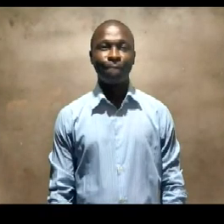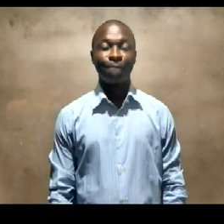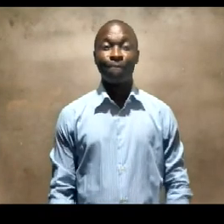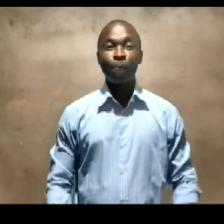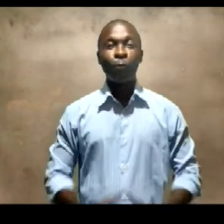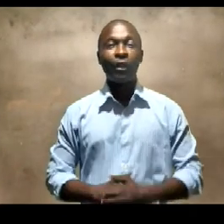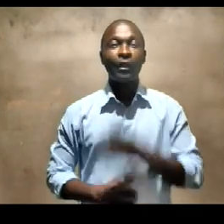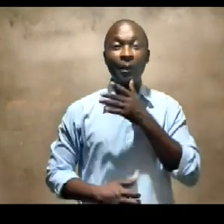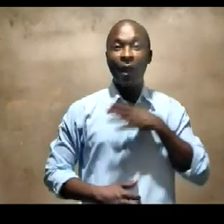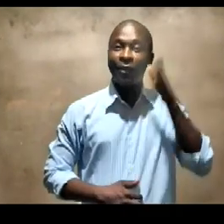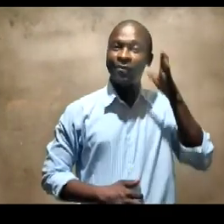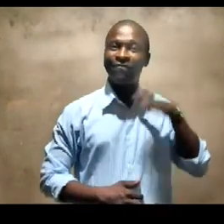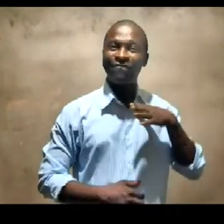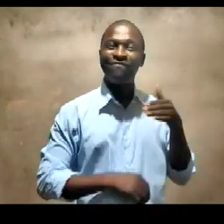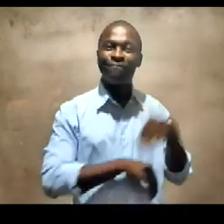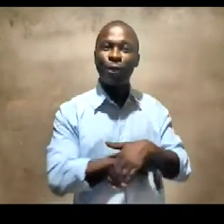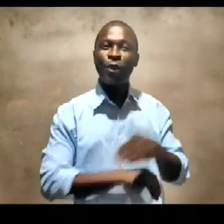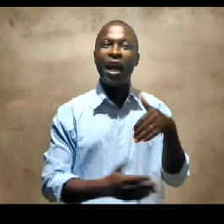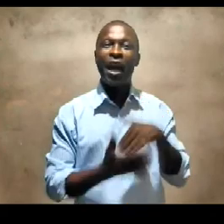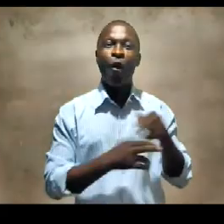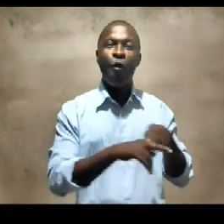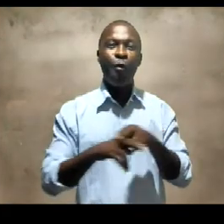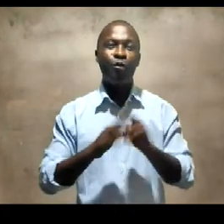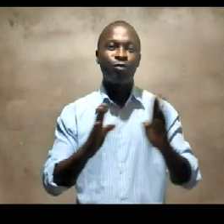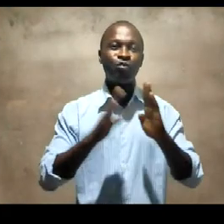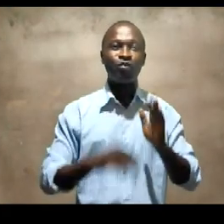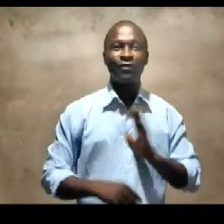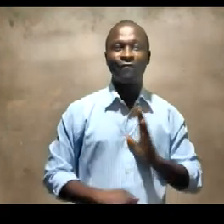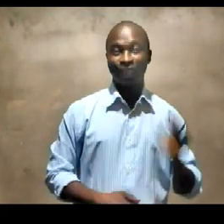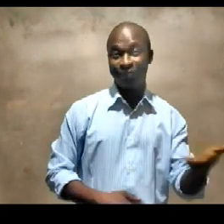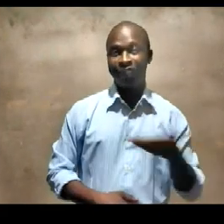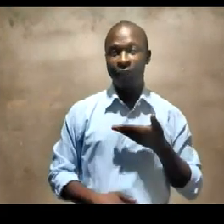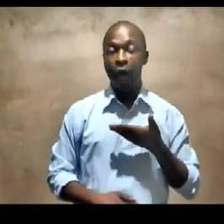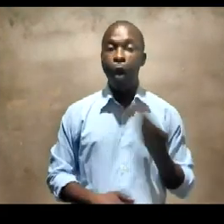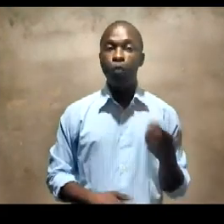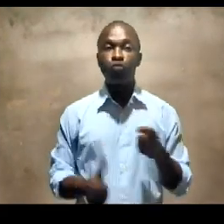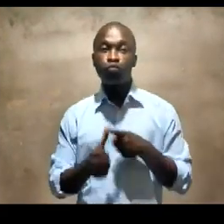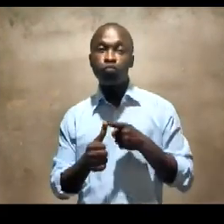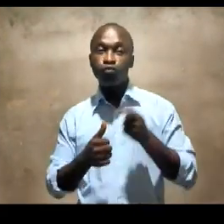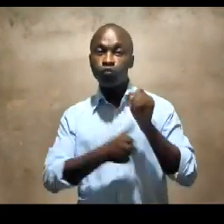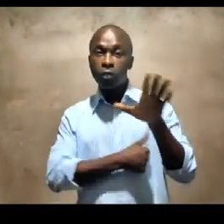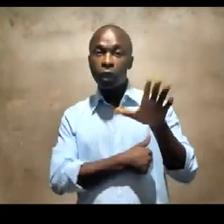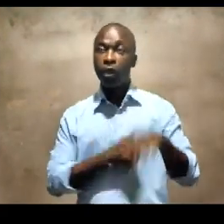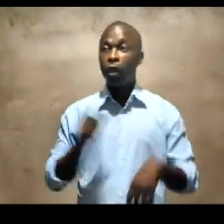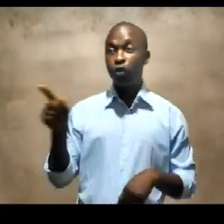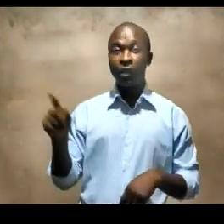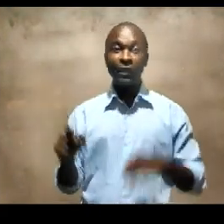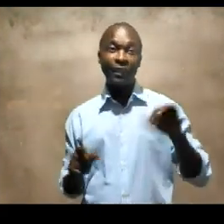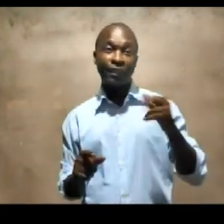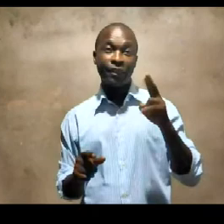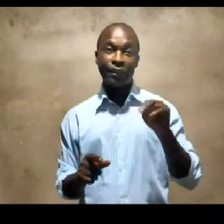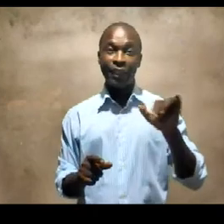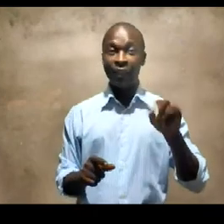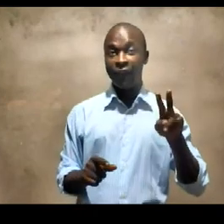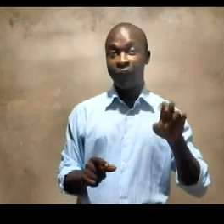Mesdames, Messieurs, bonsoir et bienvenue tous à la une de ce journal. Jean-Yves Le Drian à Douala, le ministre français de